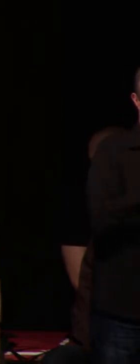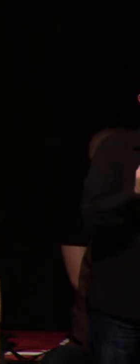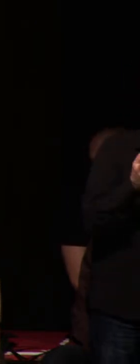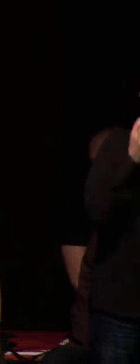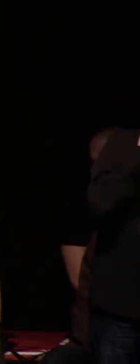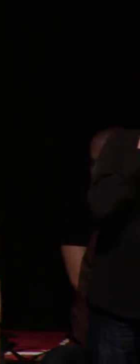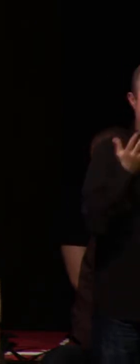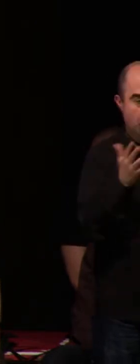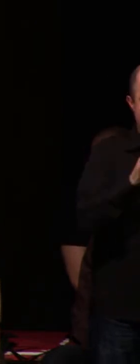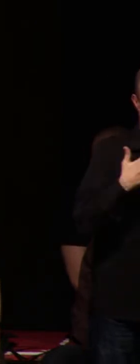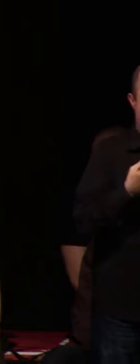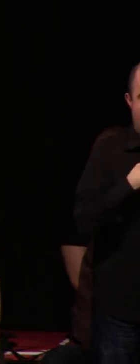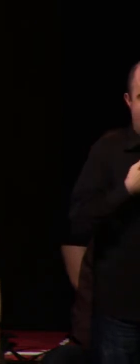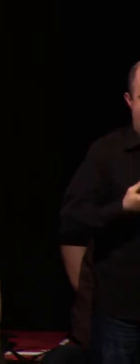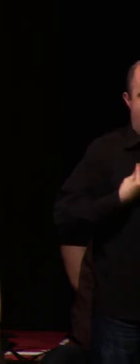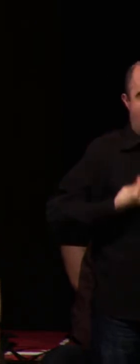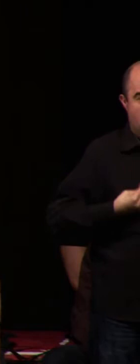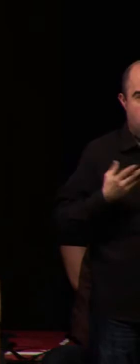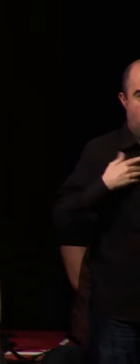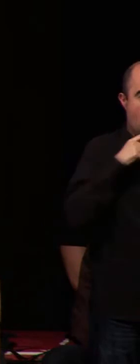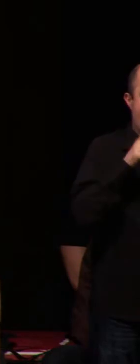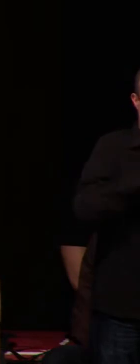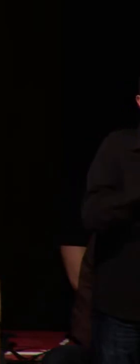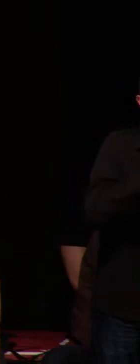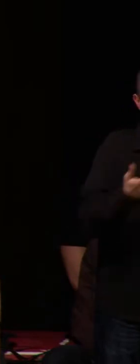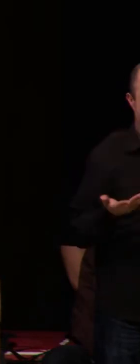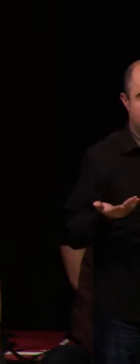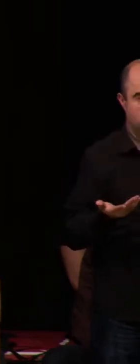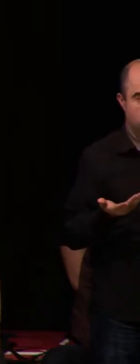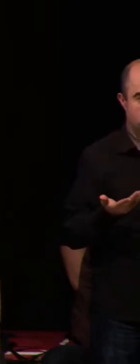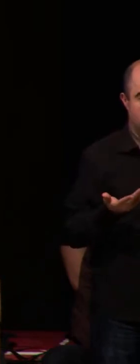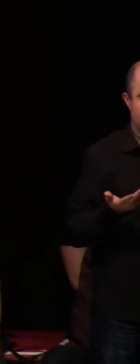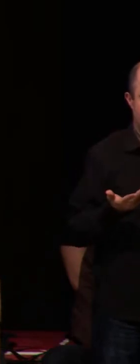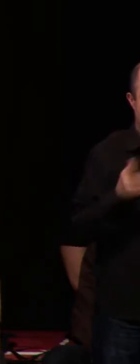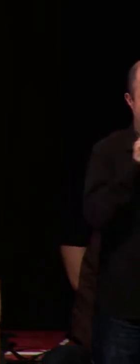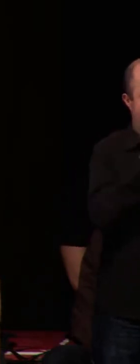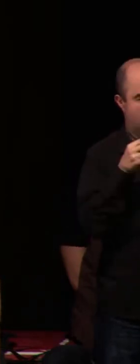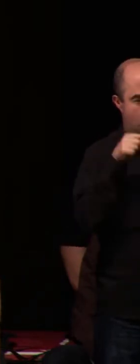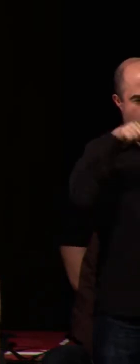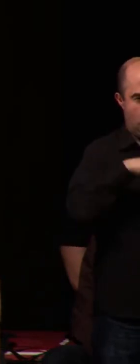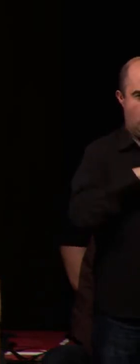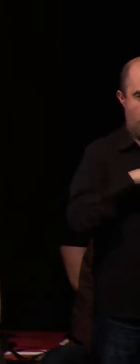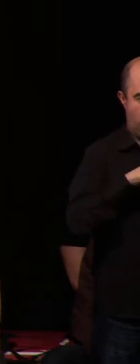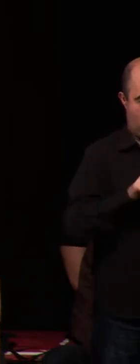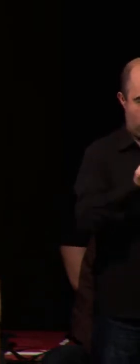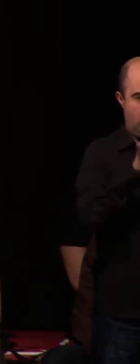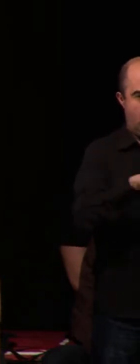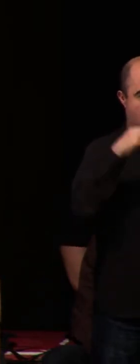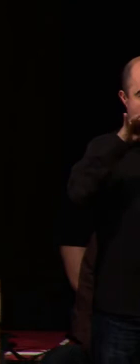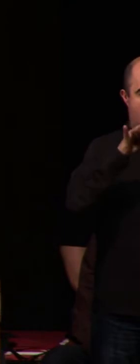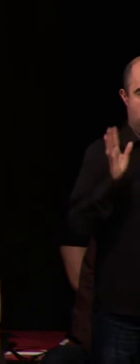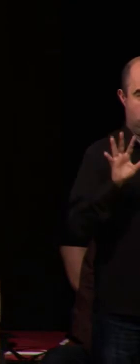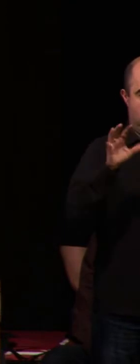també entre l'auge del feixisme, el racisme i la islamofòbia. En perspectiva del sud d'Europa, el procés català és singular i és